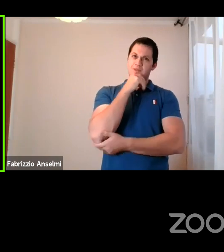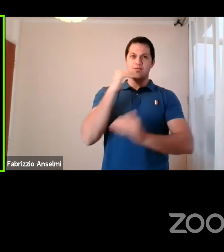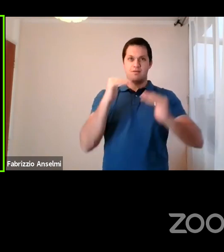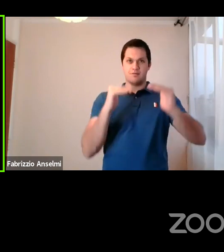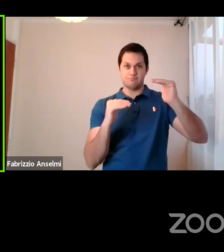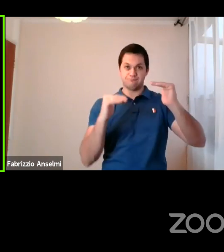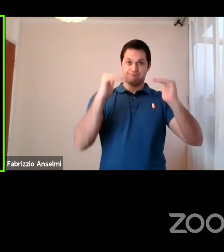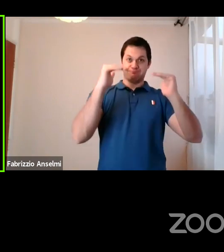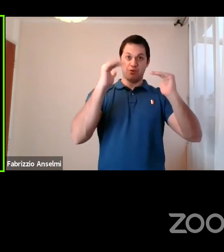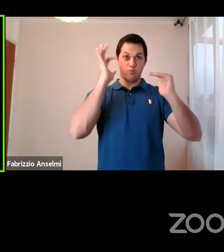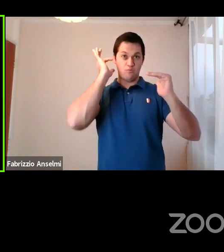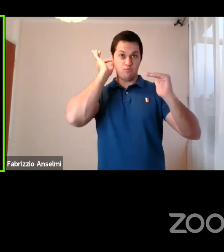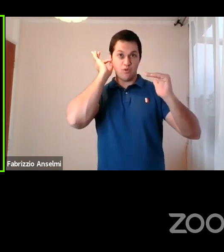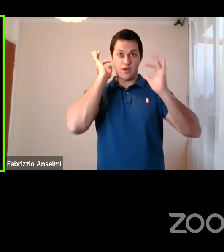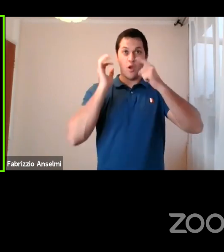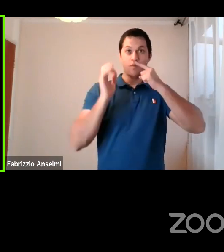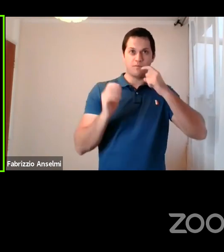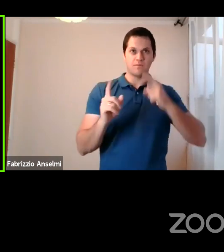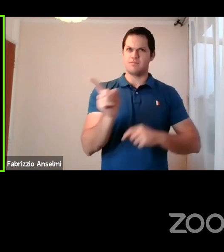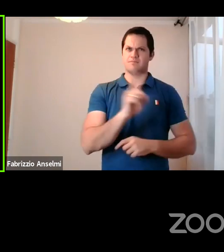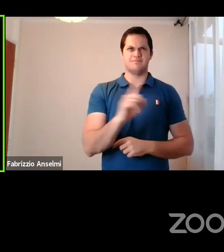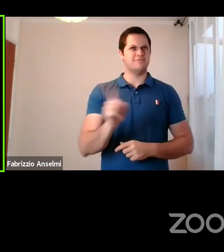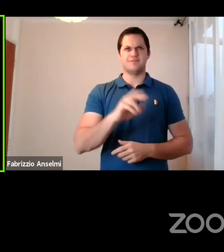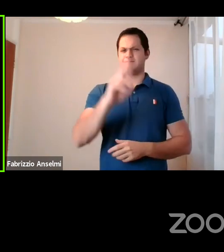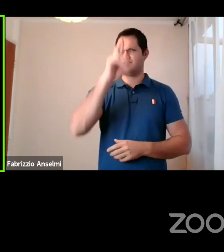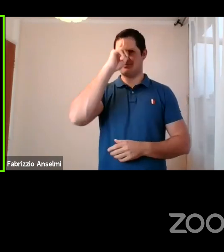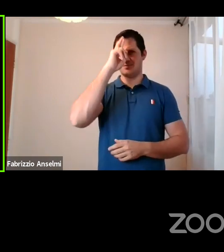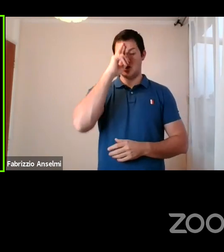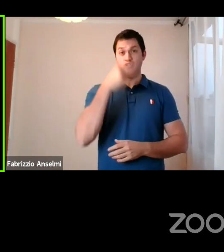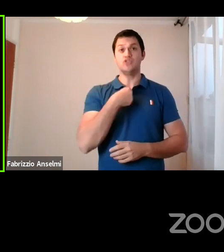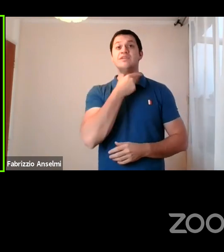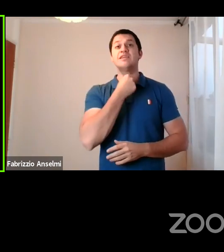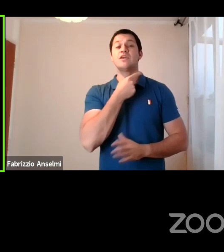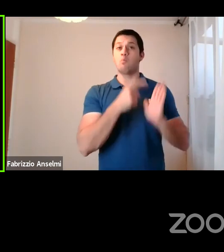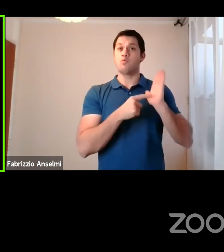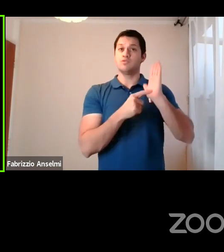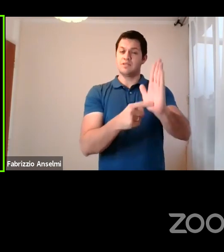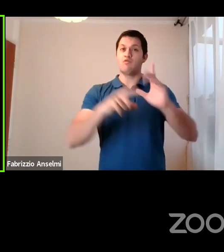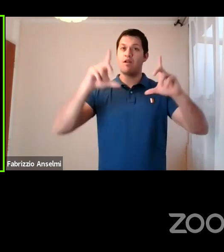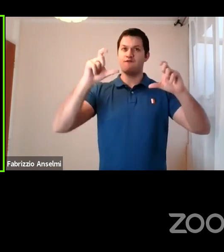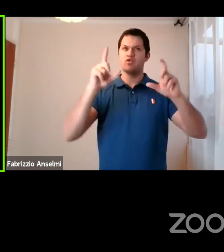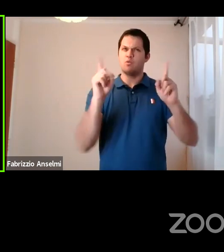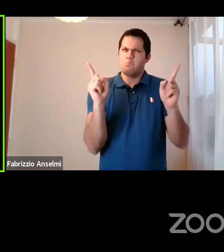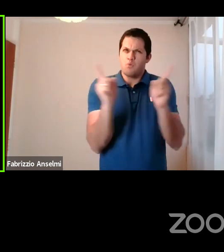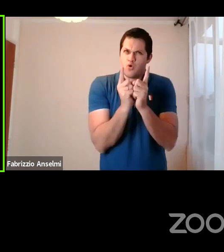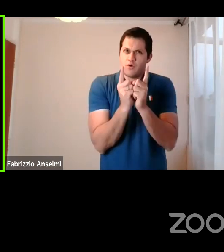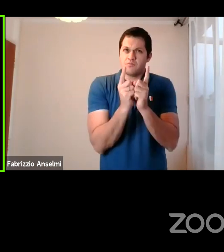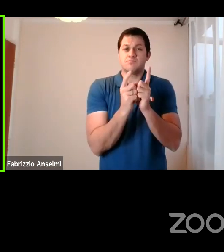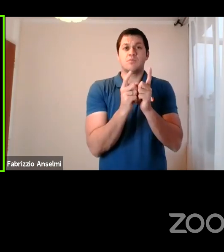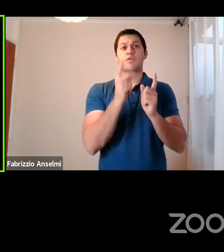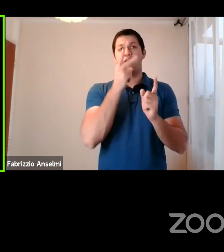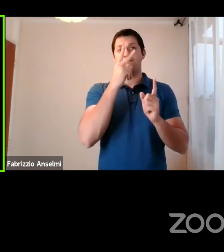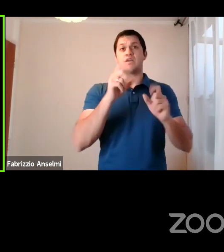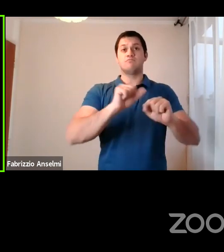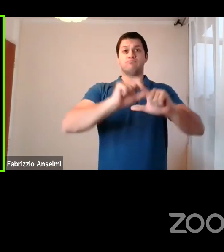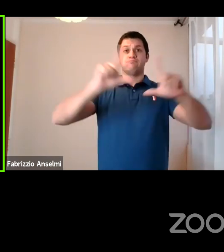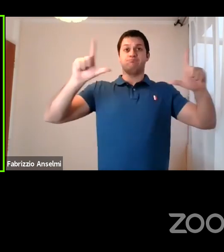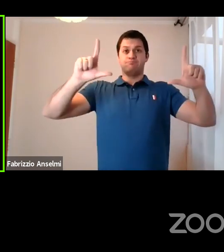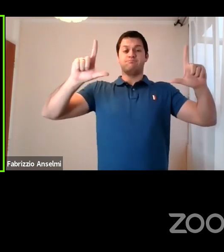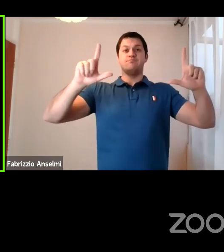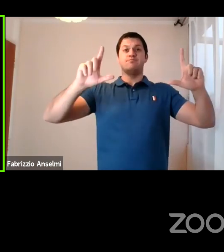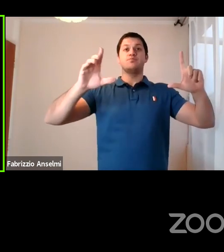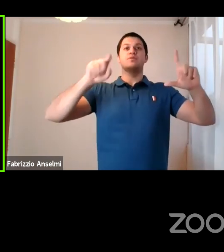esperar. Y quiero mostrarles brevemente una imagen. Van a observar en una diapositiva que arriba sale la